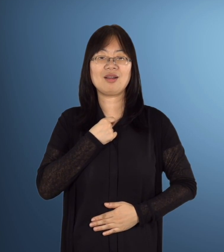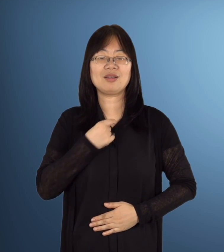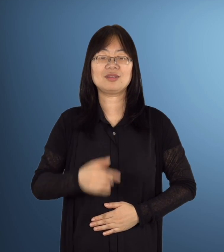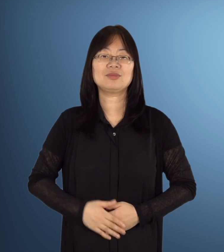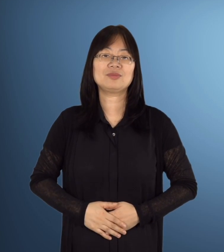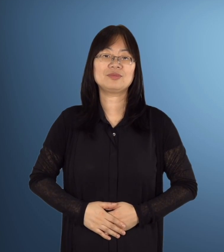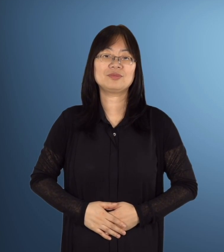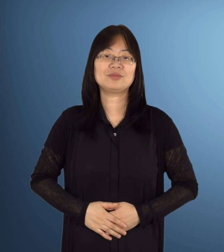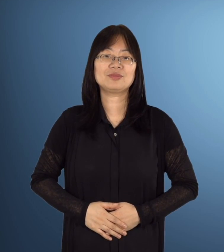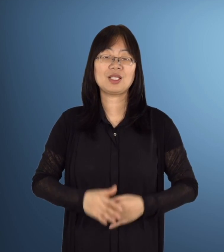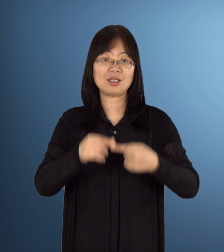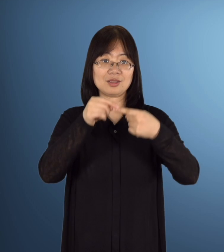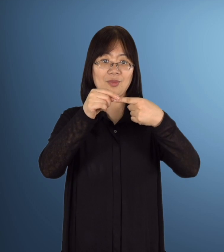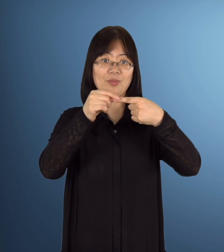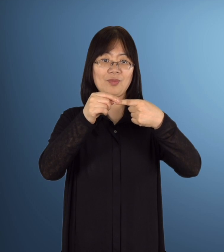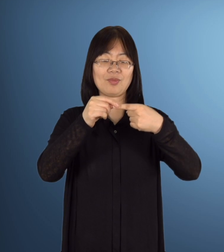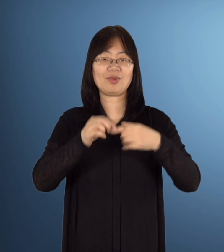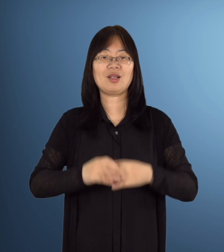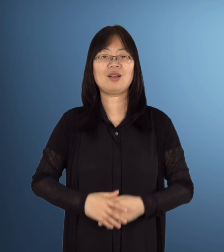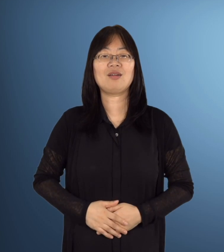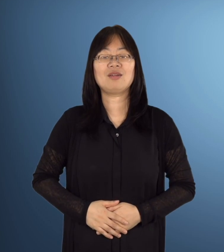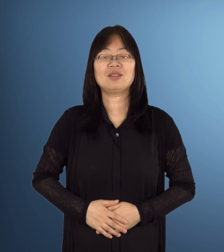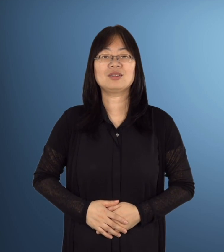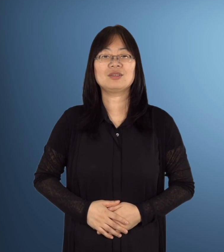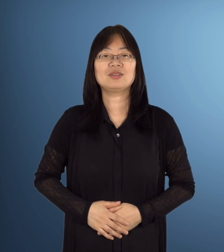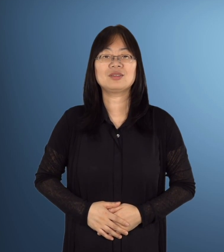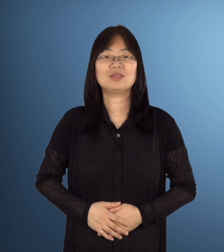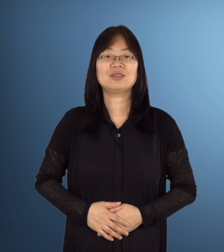정리가 가능합니다. 자, 첫 번째 띄워주세요.